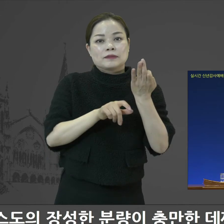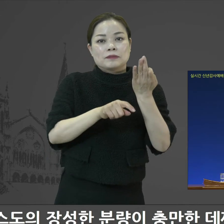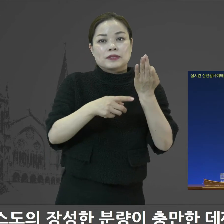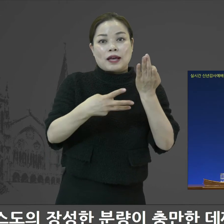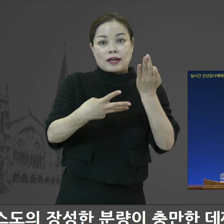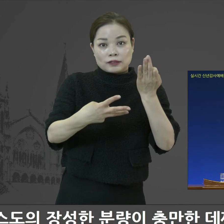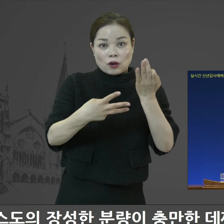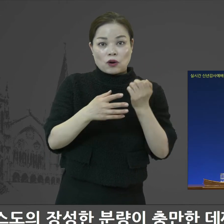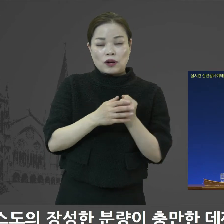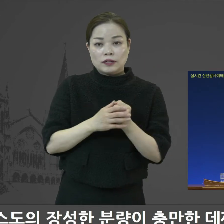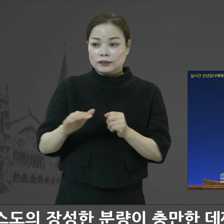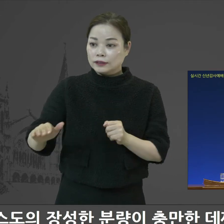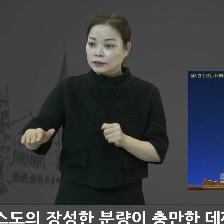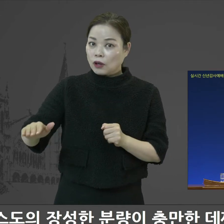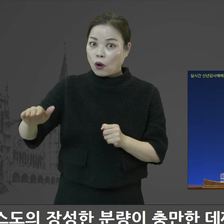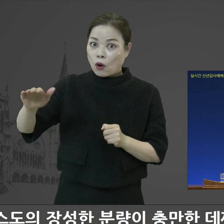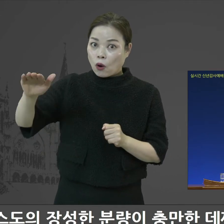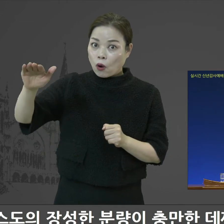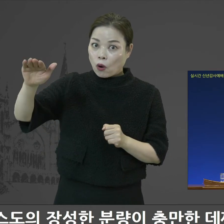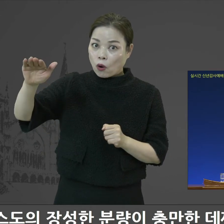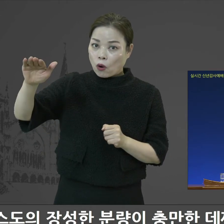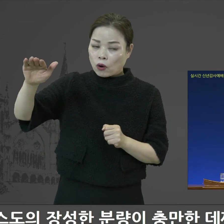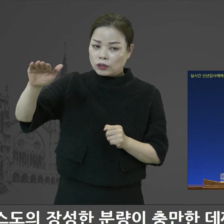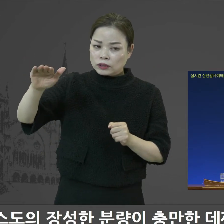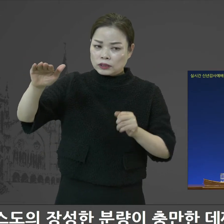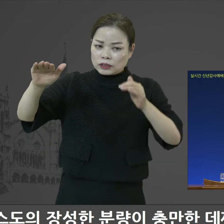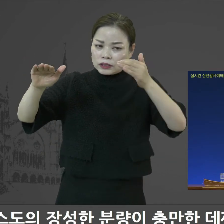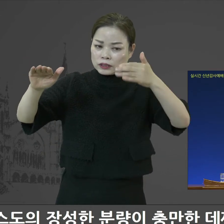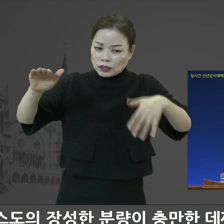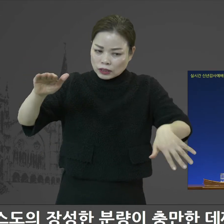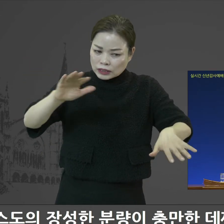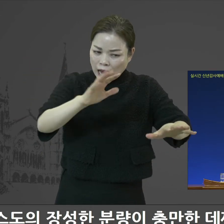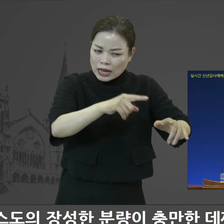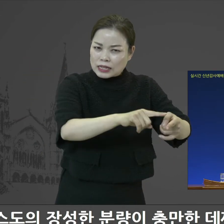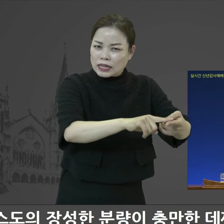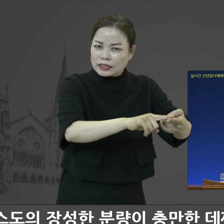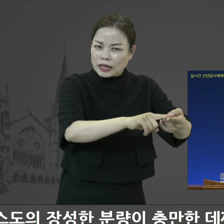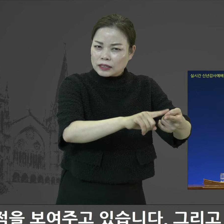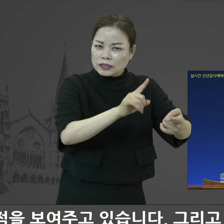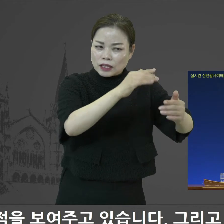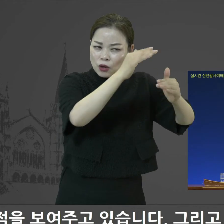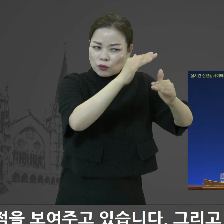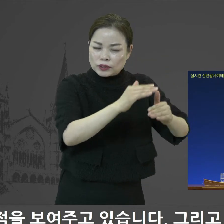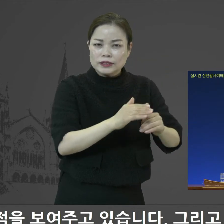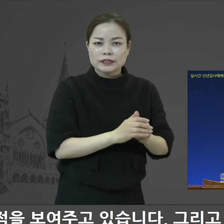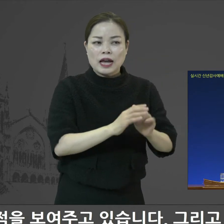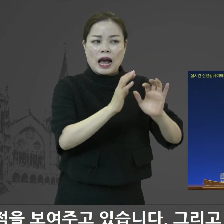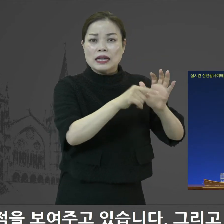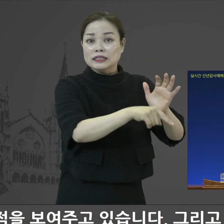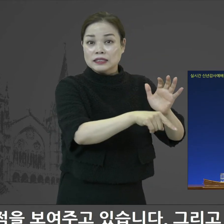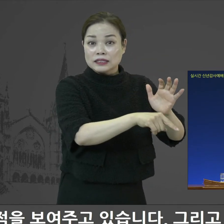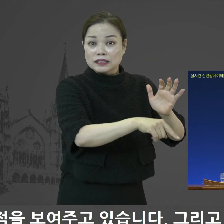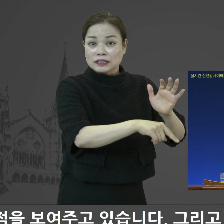가서는 성장하면 성장하지 못하는 아이들에 관한 이야기를 합니다. 이